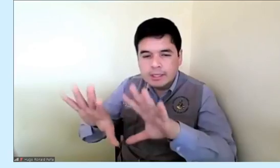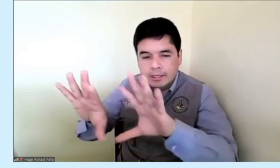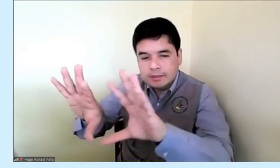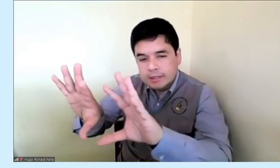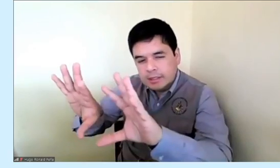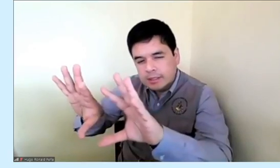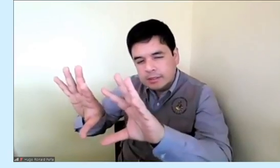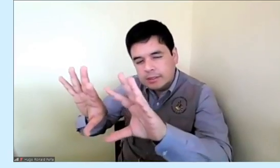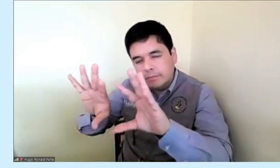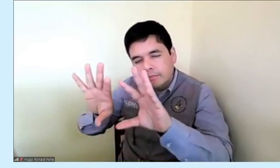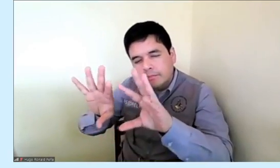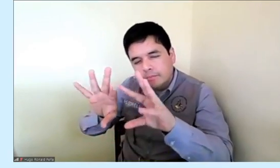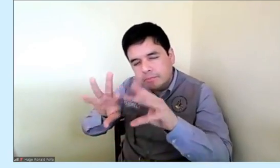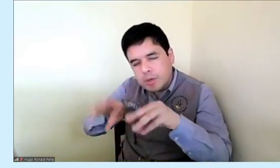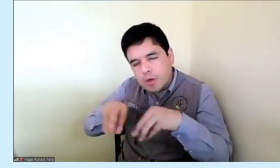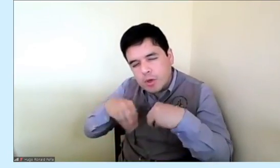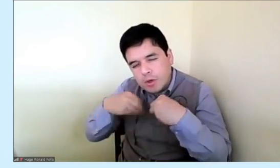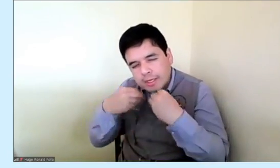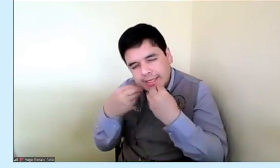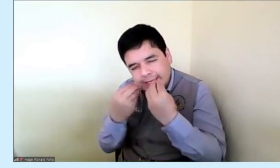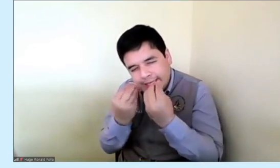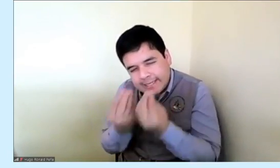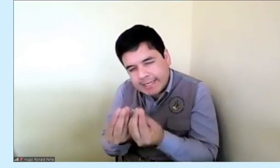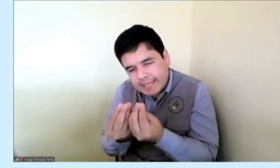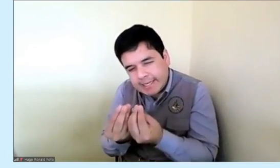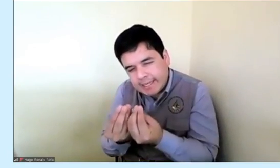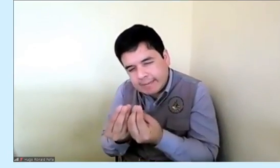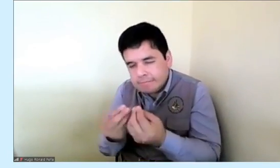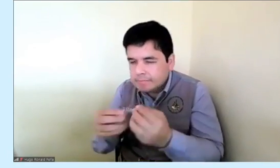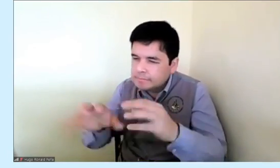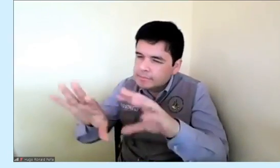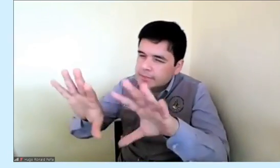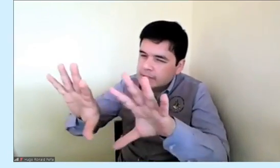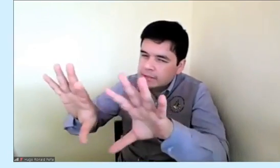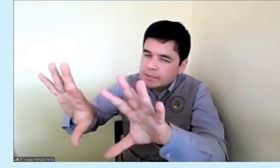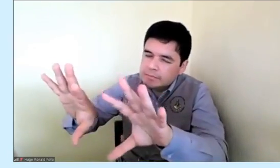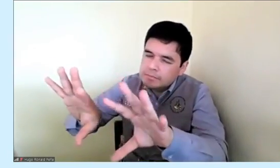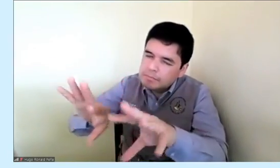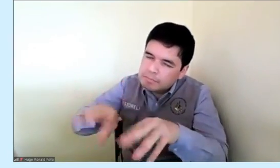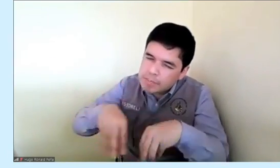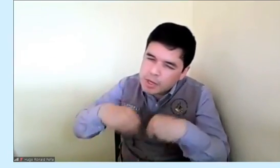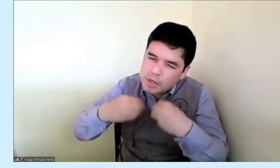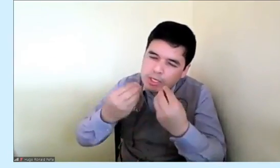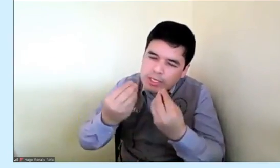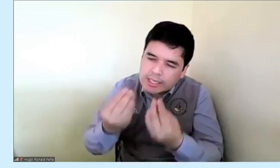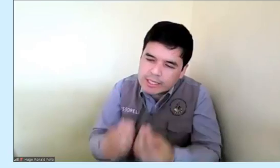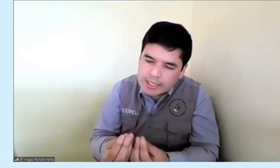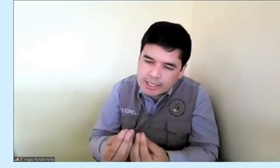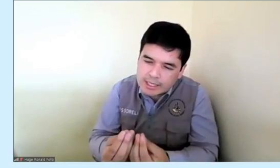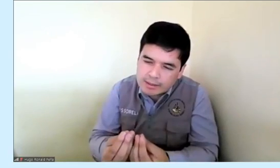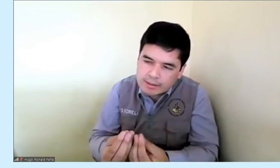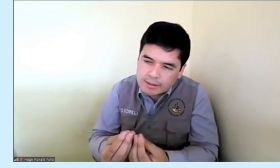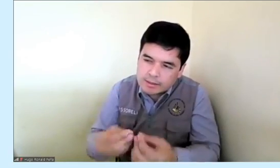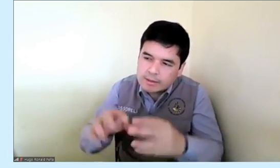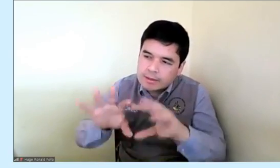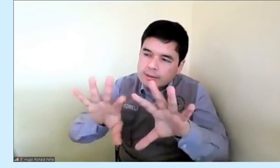¿Por qué? Esta es la señal. ¿Por qué?